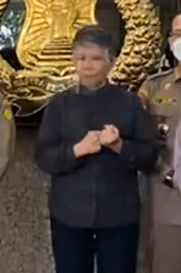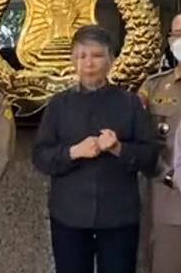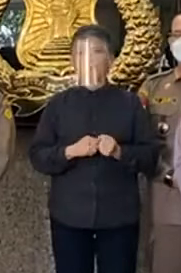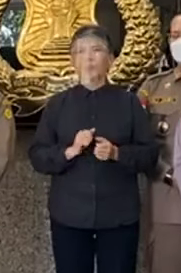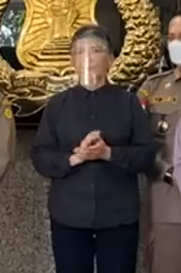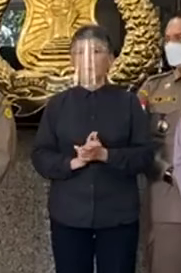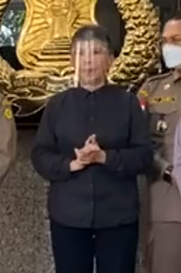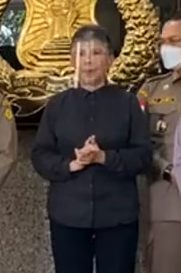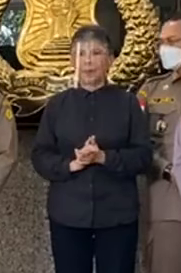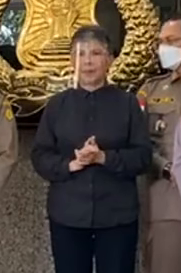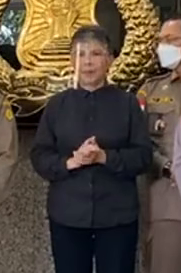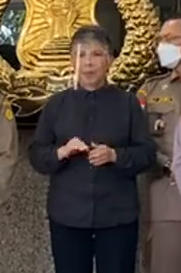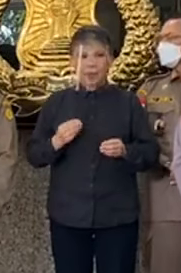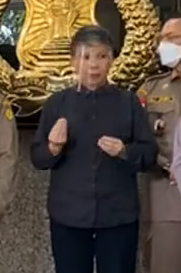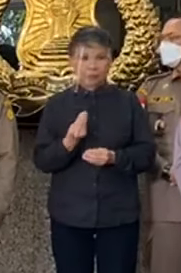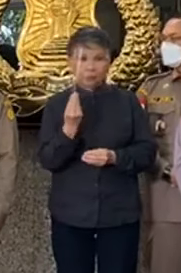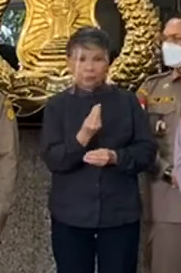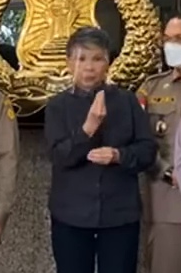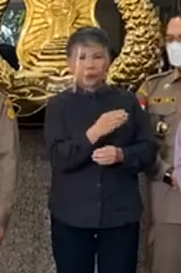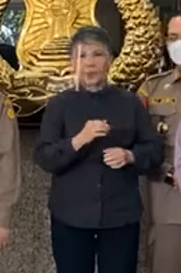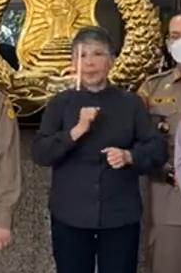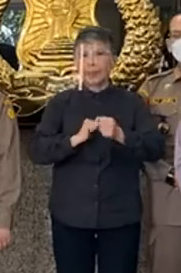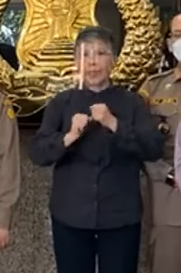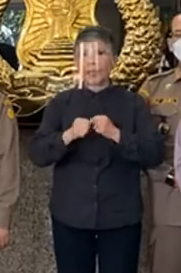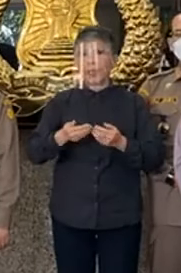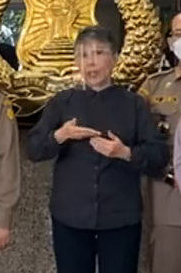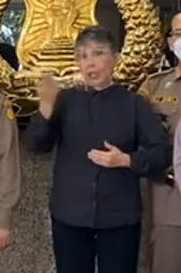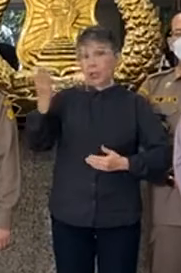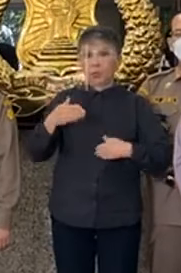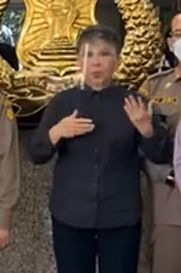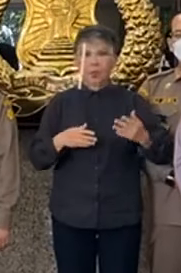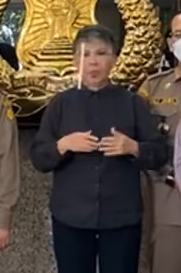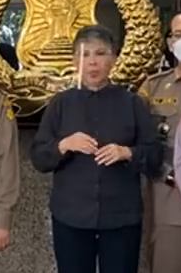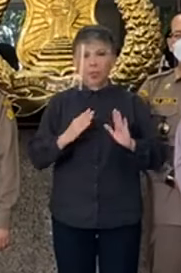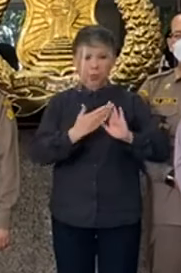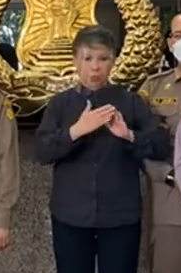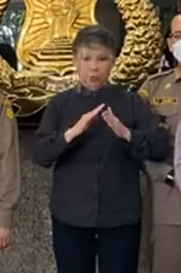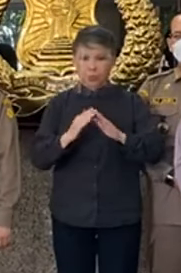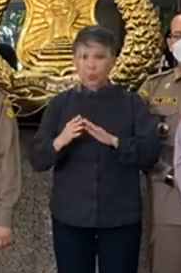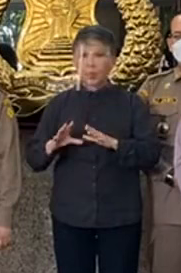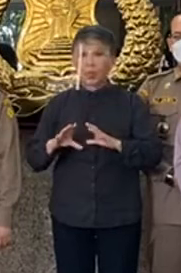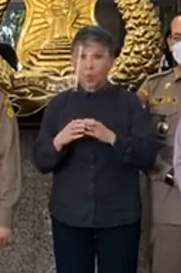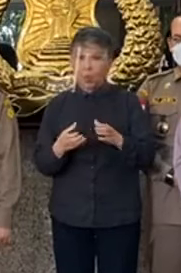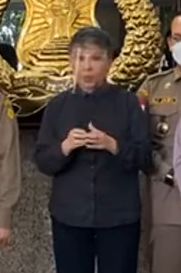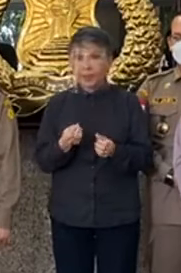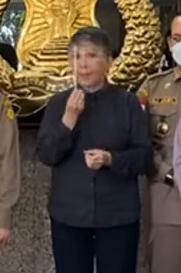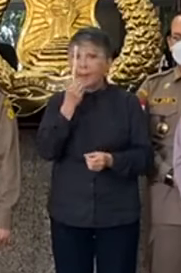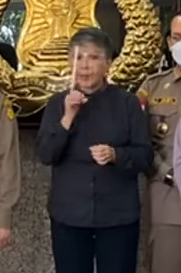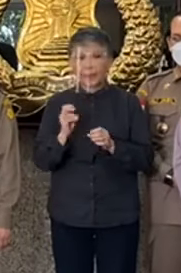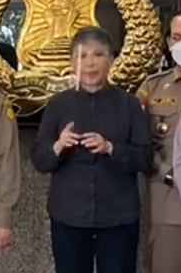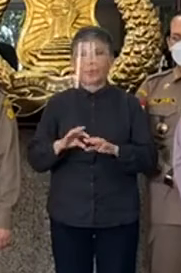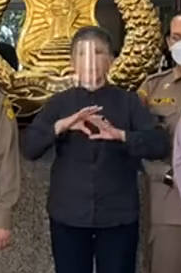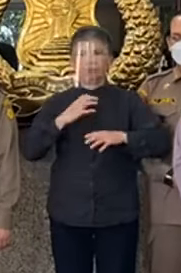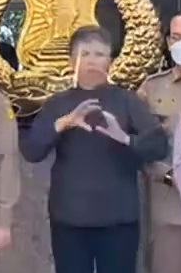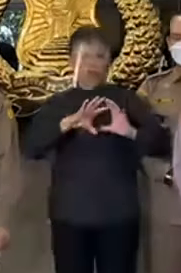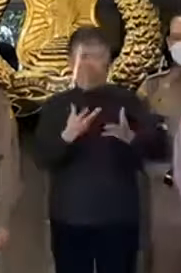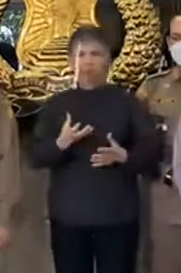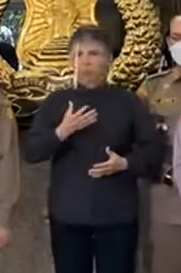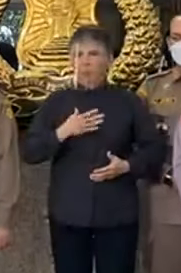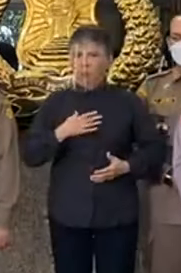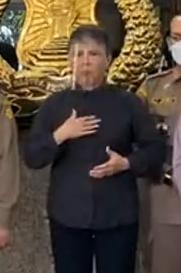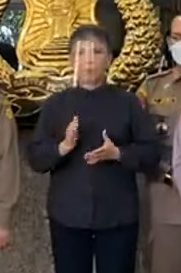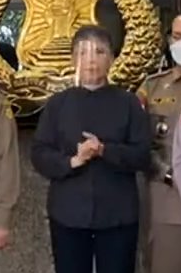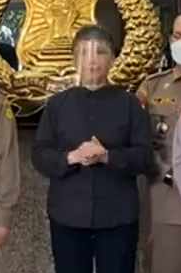mendukung perjalanan berbagai kegiatan ekspor, terutama komoditi-komoditi ekspor yang diminati oleh dunia. Bapak